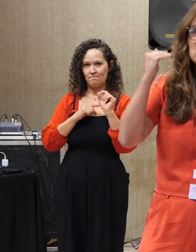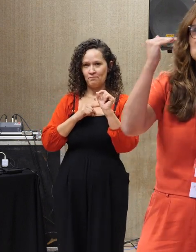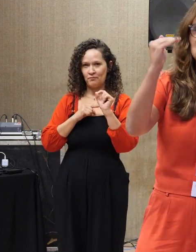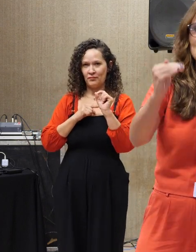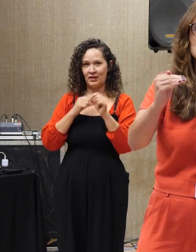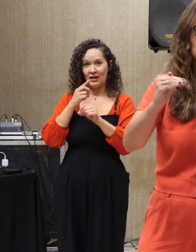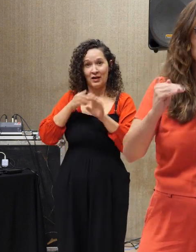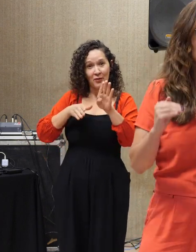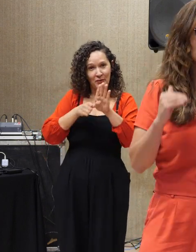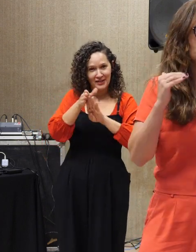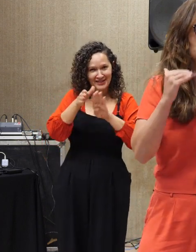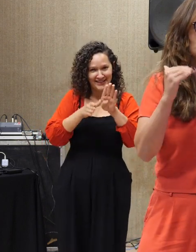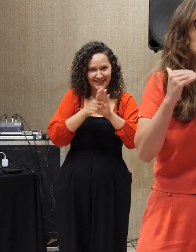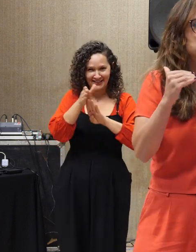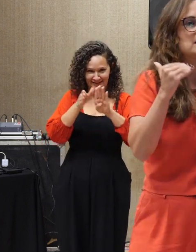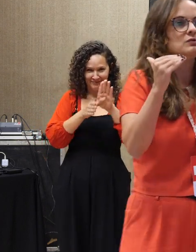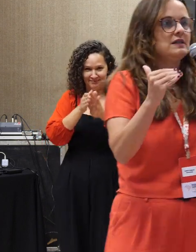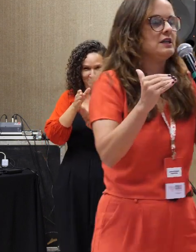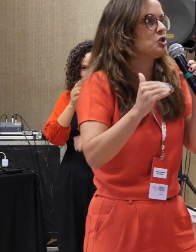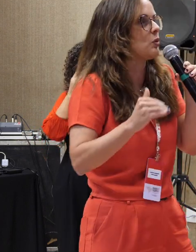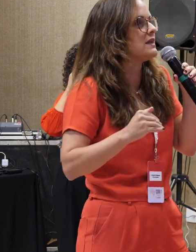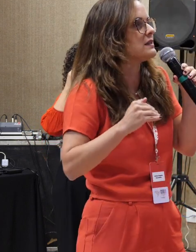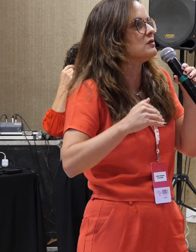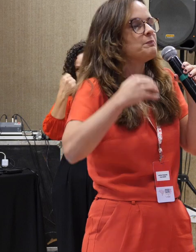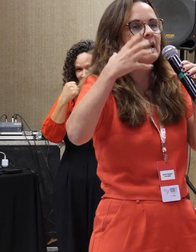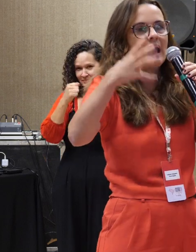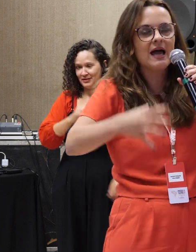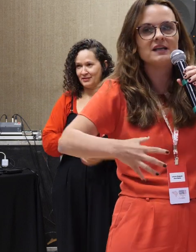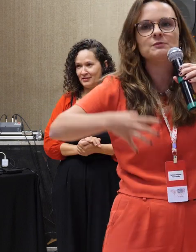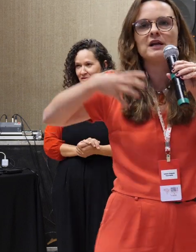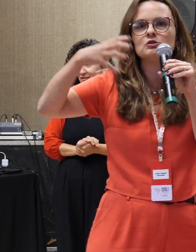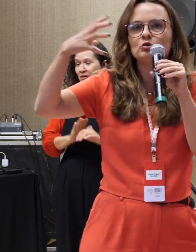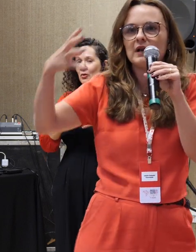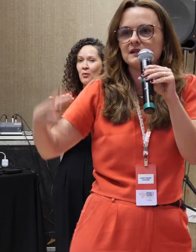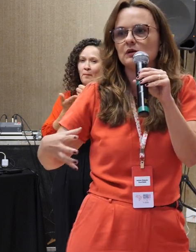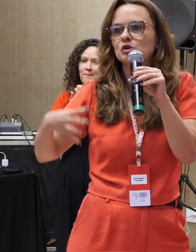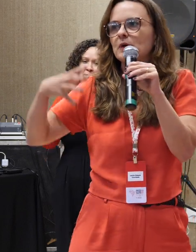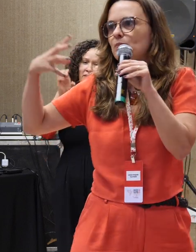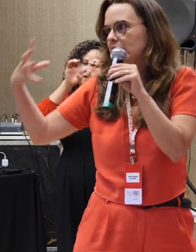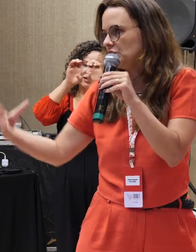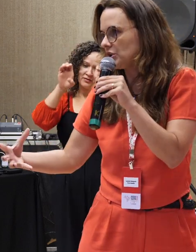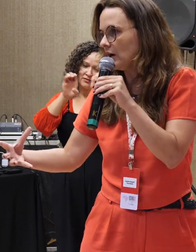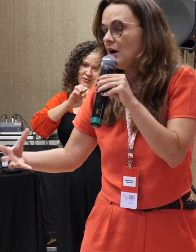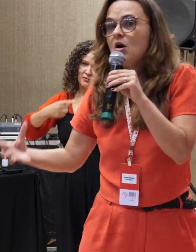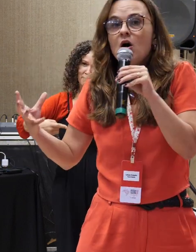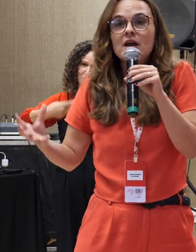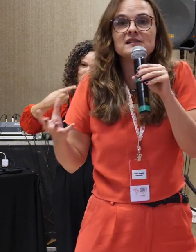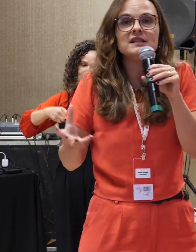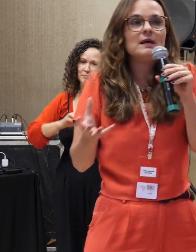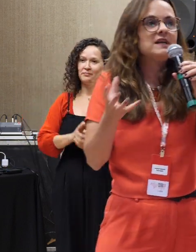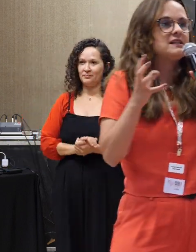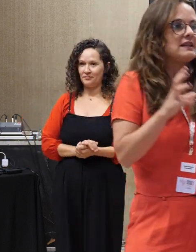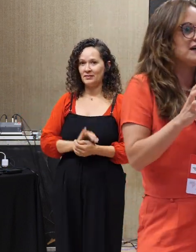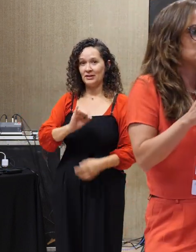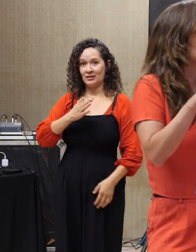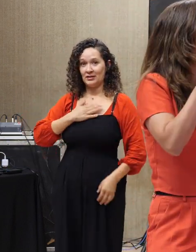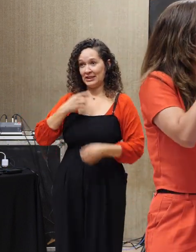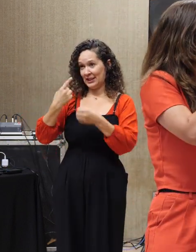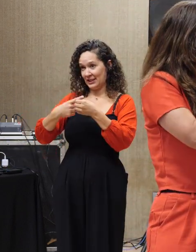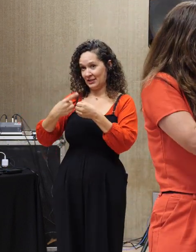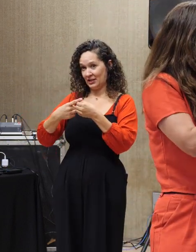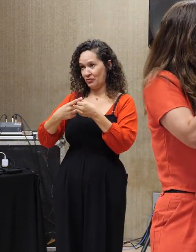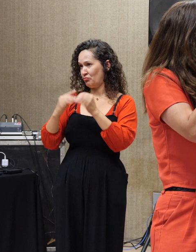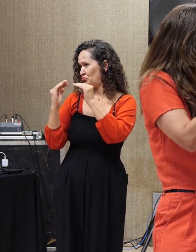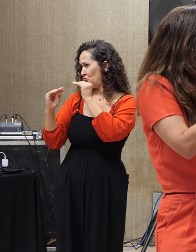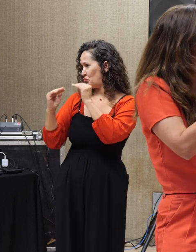linhas orientadoras. A gente precisa de pensar o seguinte, quais são os pilares para a estruturação de uma política? Olha, se na minha cidade isso não